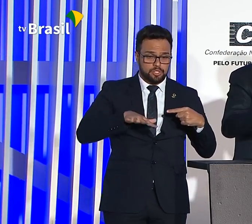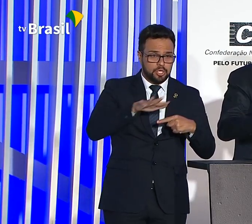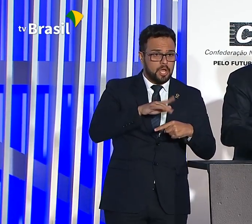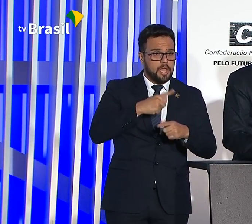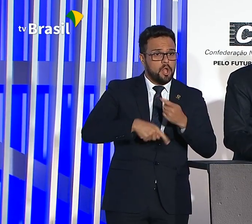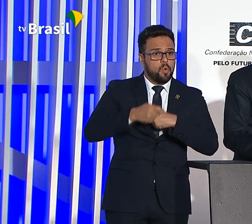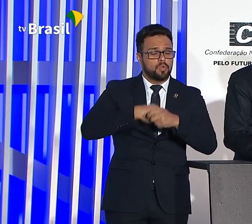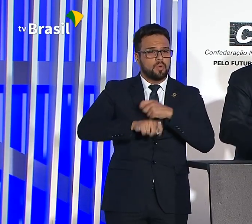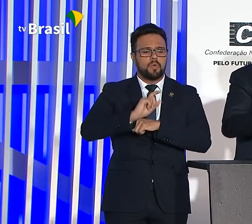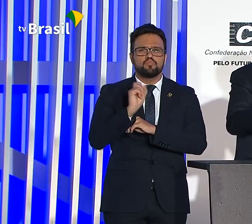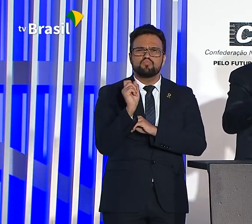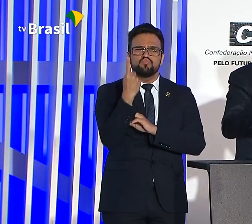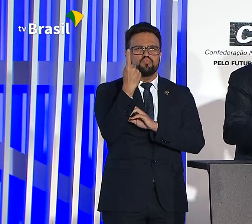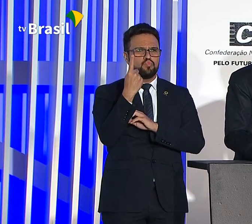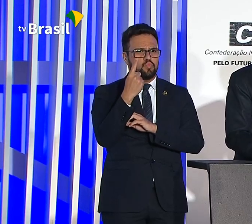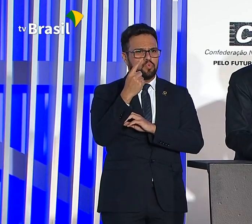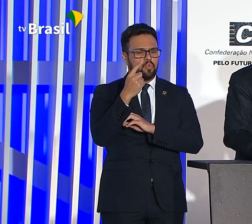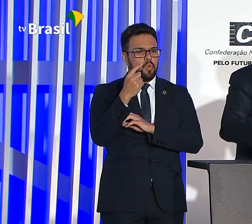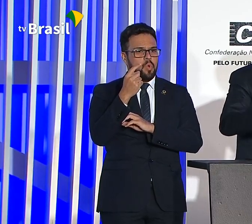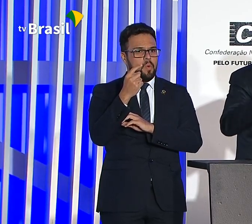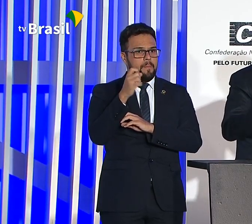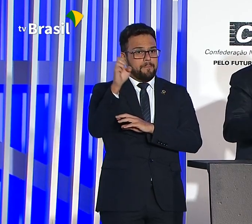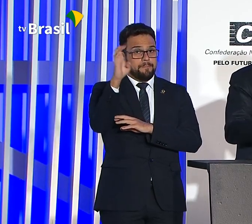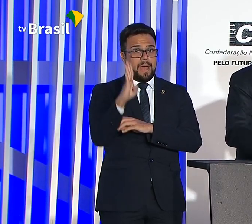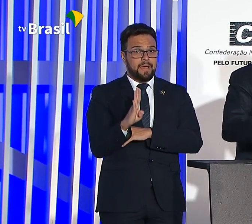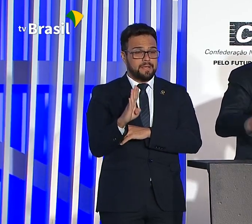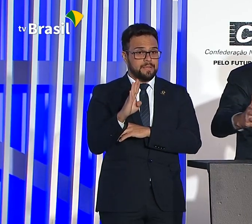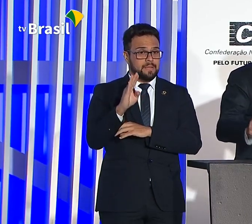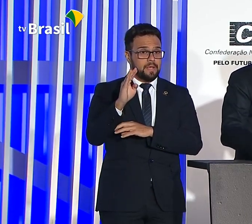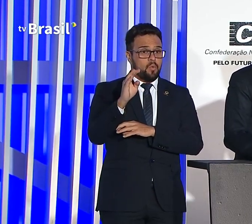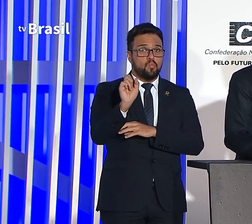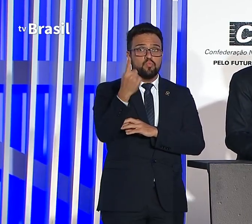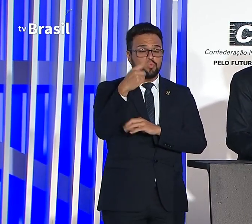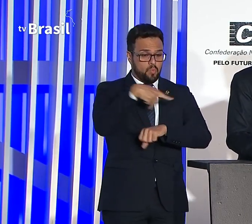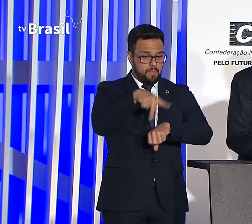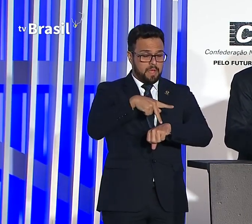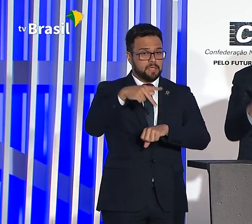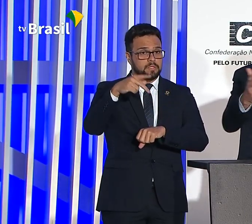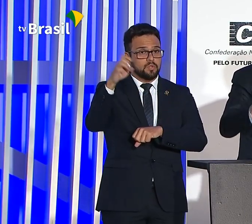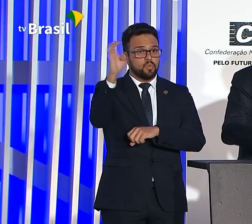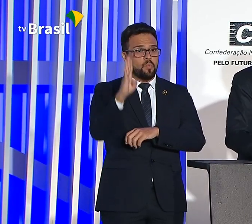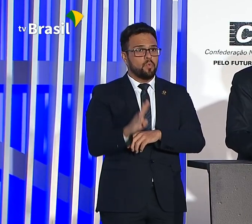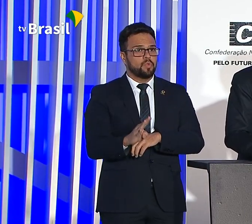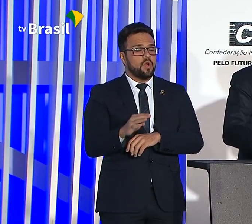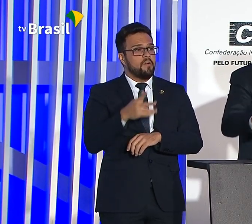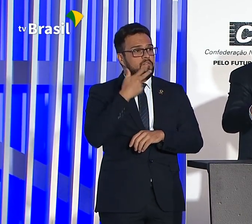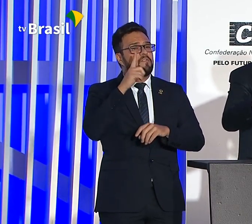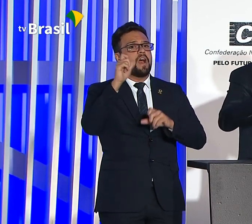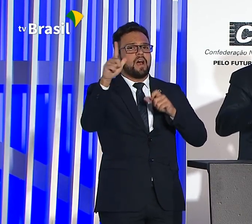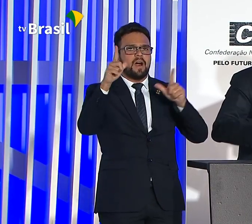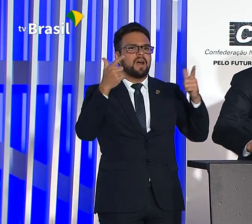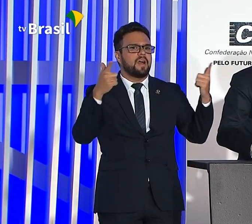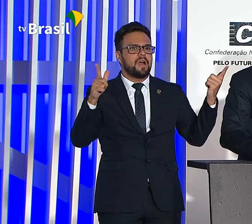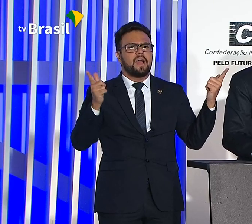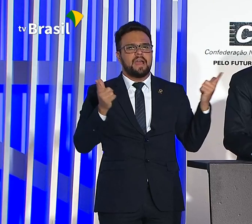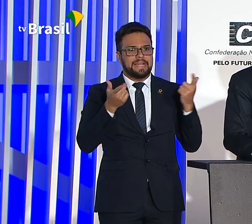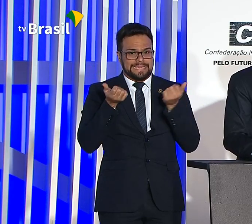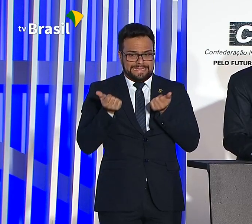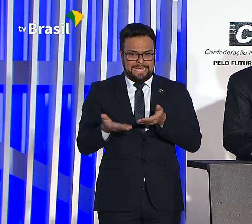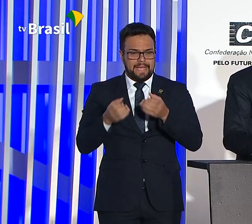único país do mundo que agride o meio ambiente que faz normalmente o brasil segundo ele hoje é exatamente o